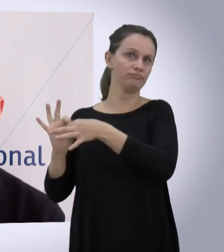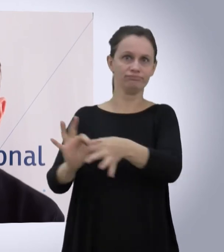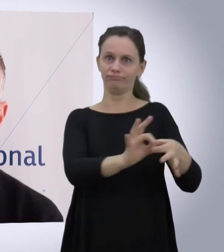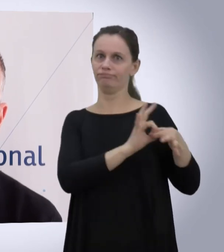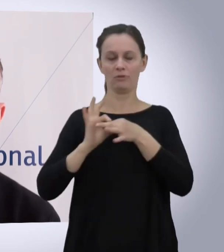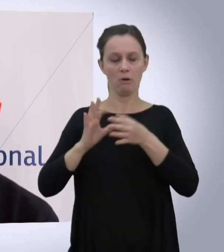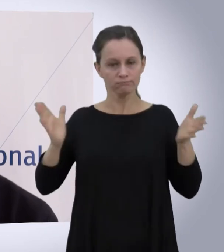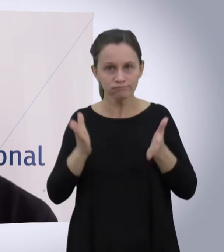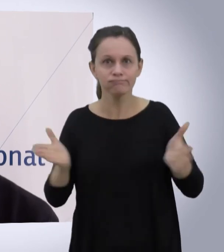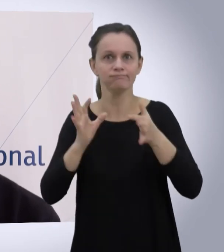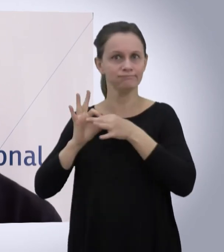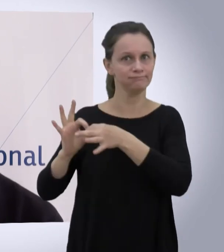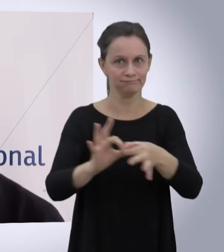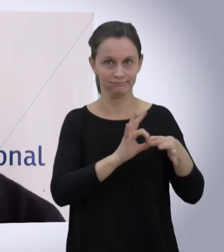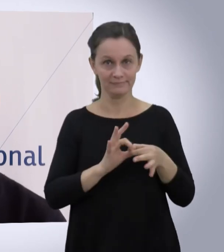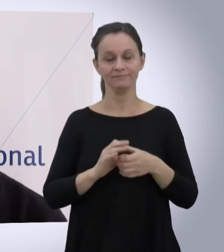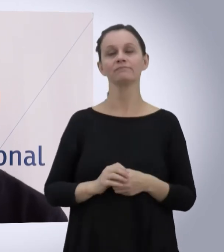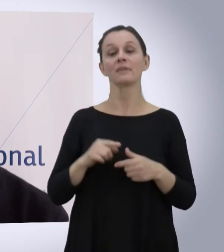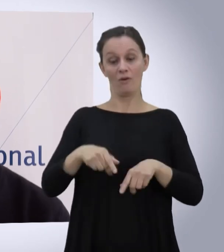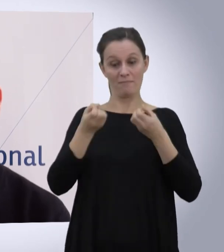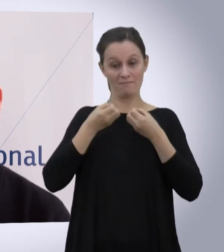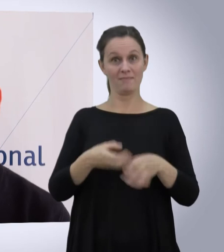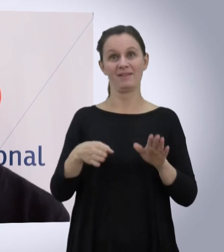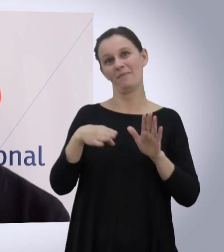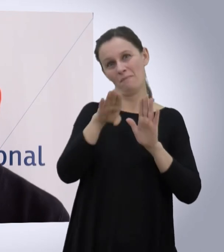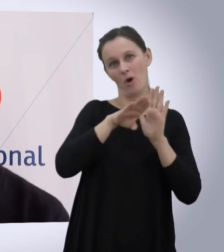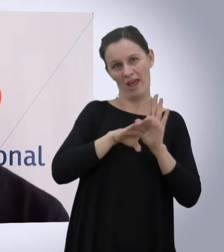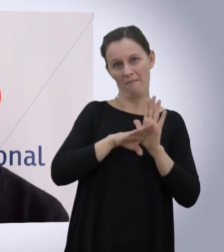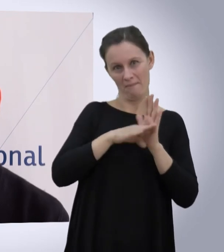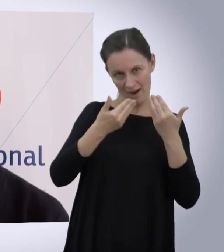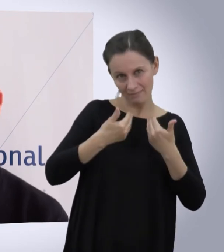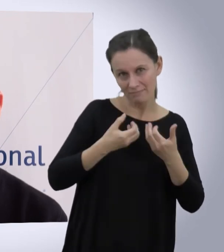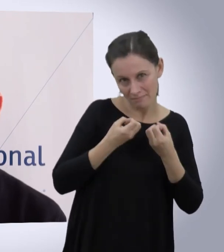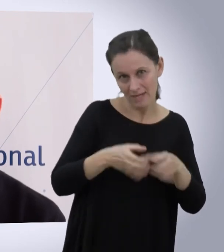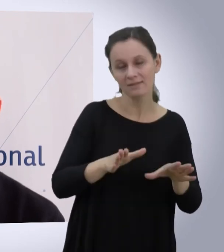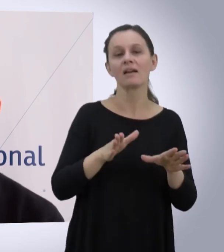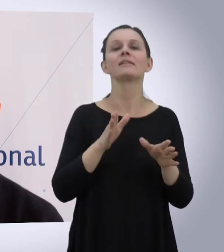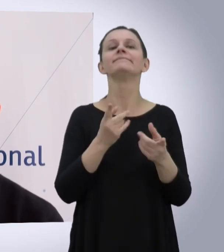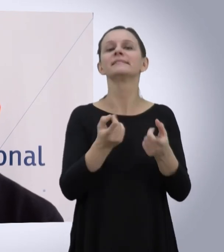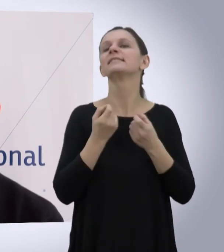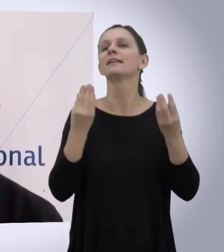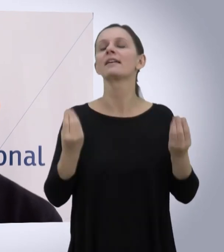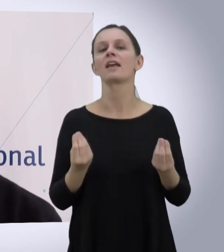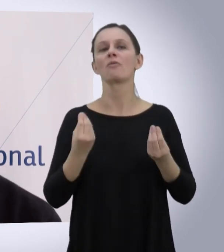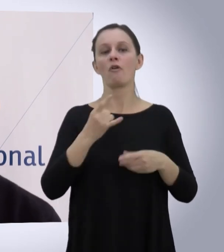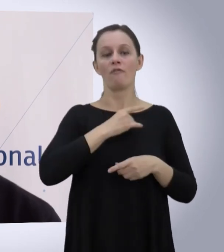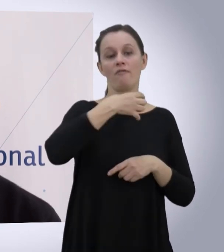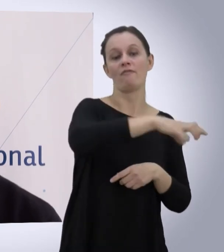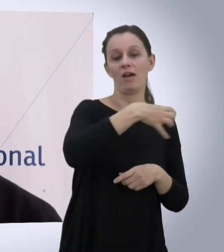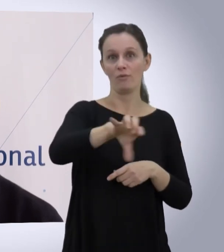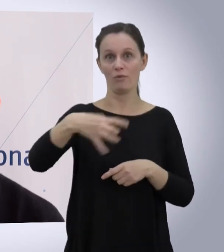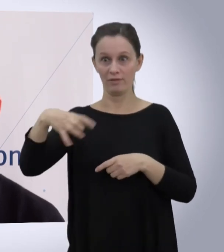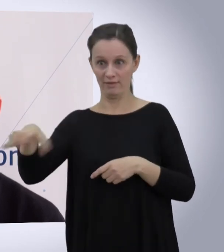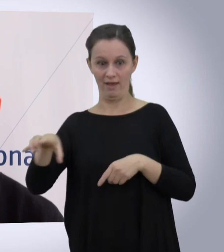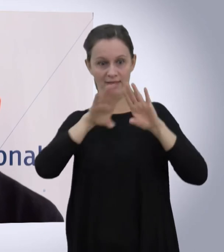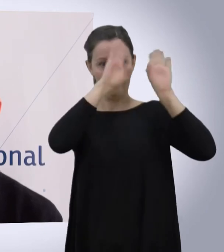estamos dando inicio o lanzando un programa que va a necesitar de la coordinación entre las acciones del